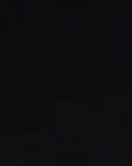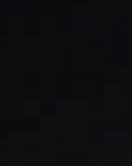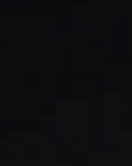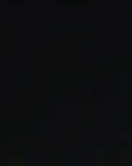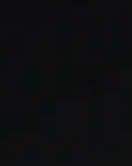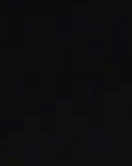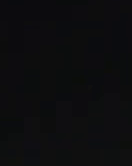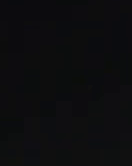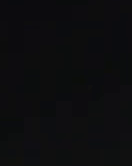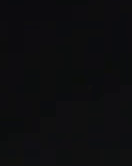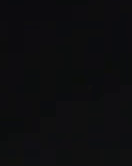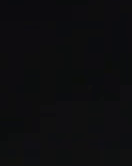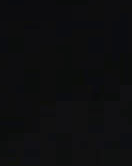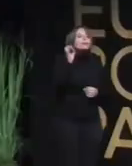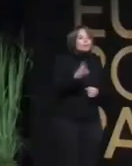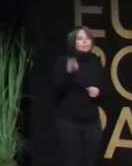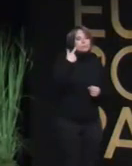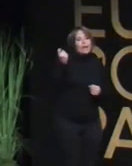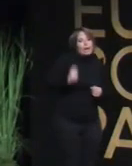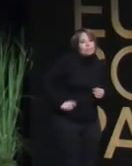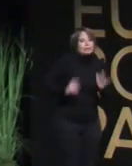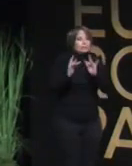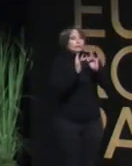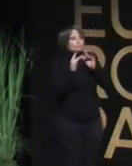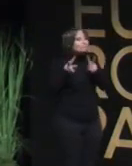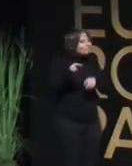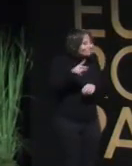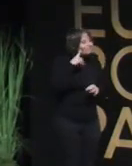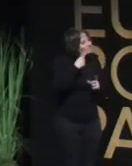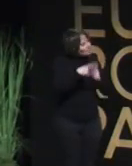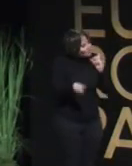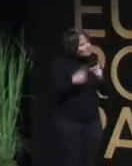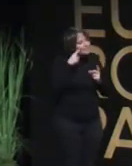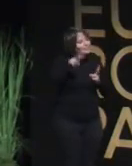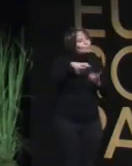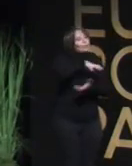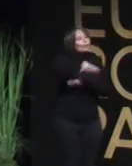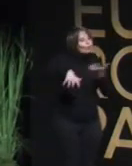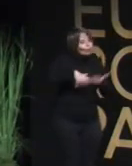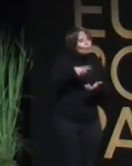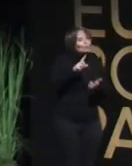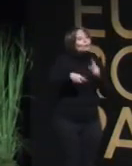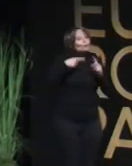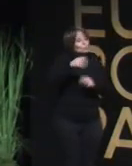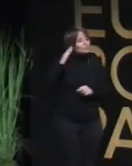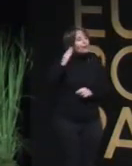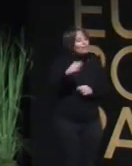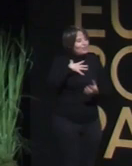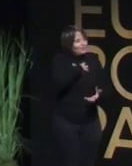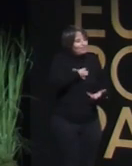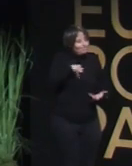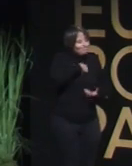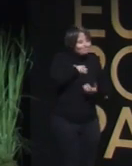con mi amante o compañero de relación amorosa, ¿me explico? Y entonces, mucha parte de este conflicto es el que les acaba llegando en el malestar